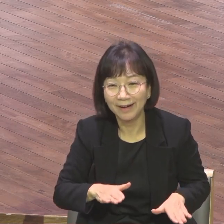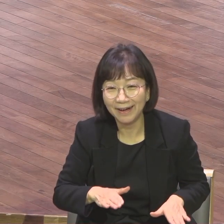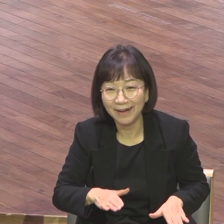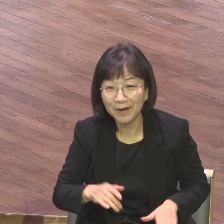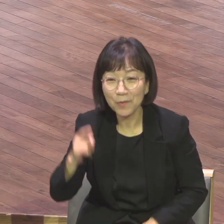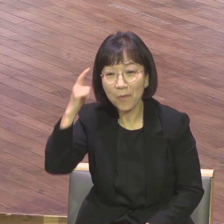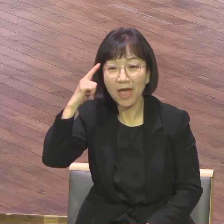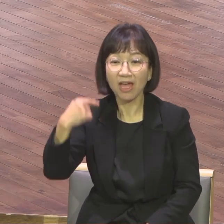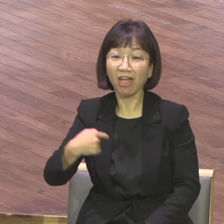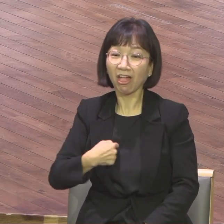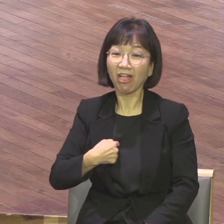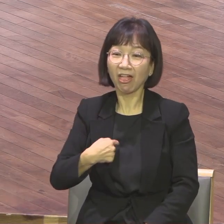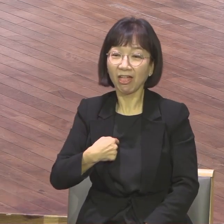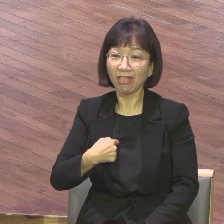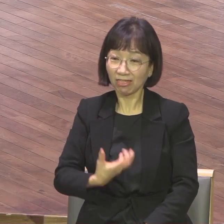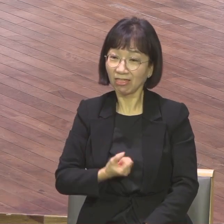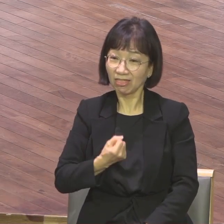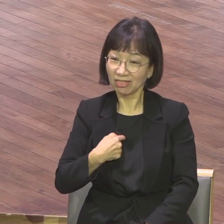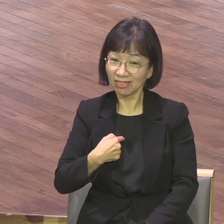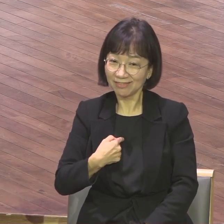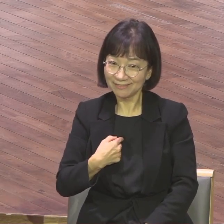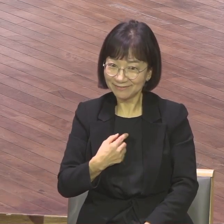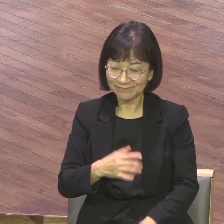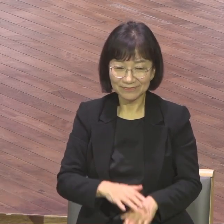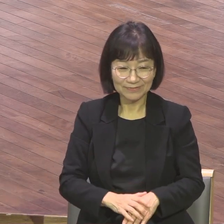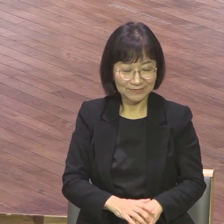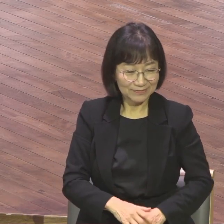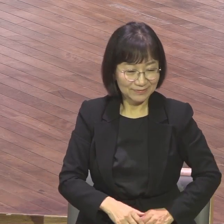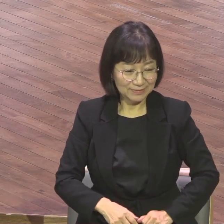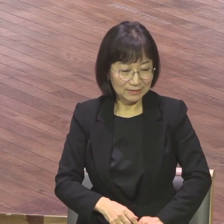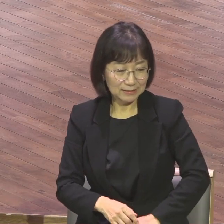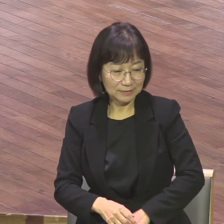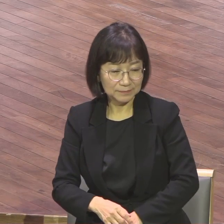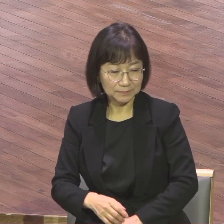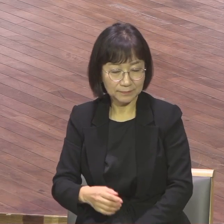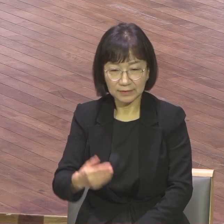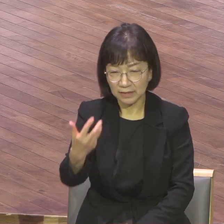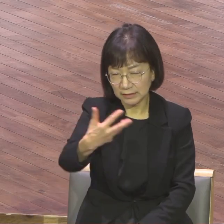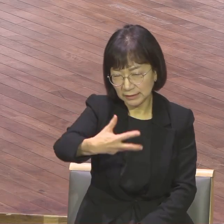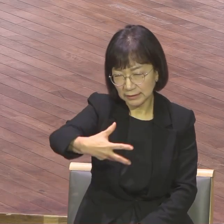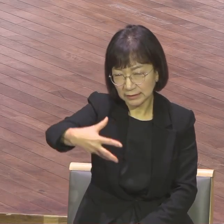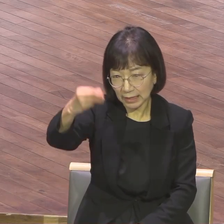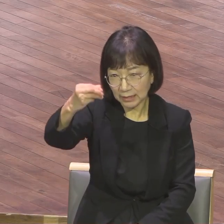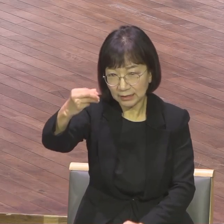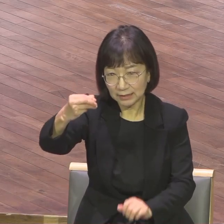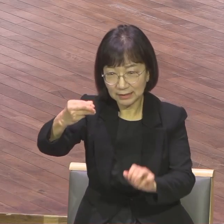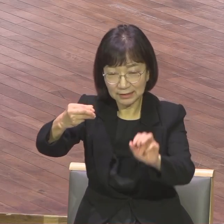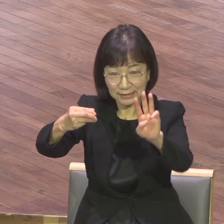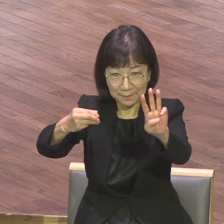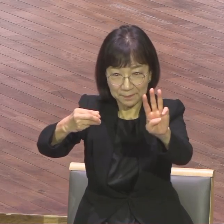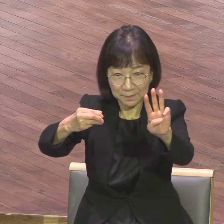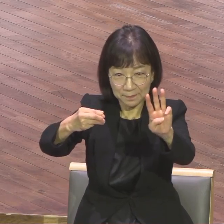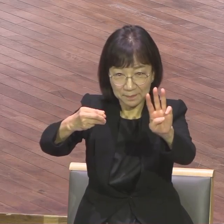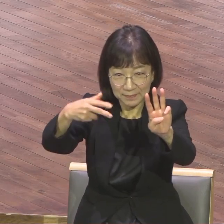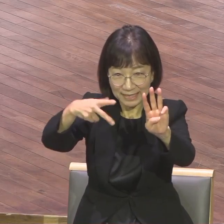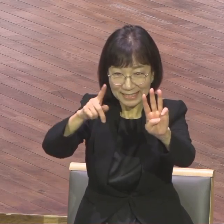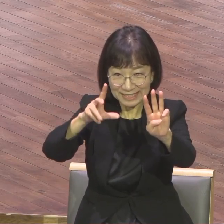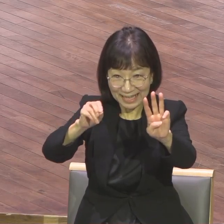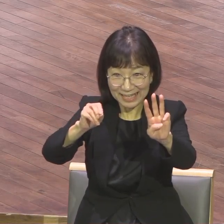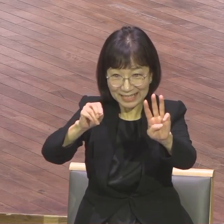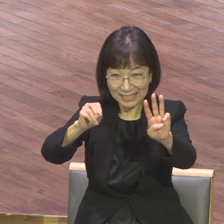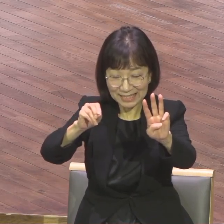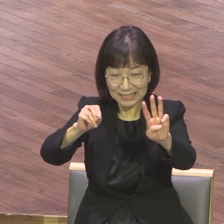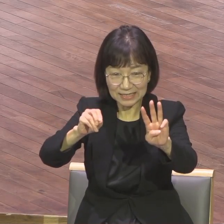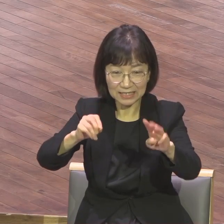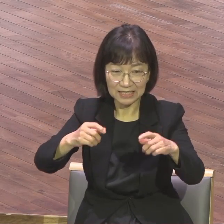내가니까. 쉽게 설명하면 창세기 3장에 잡힌 삶. 창세기 3장의 삶을